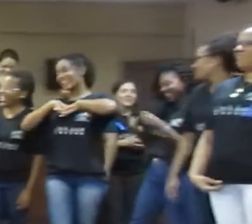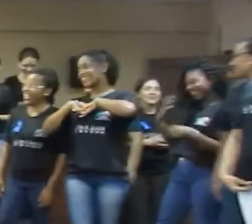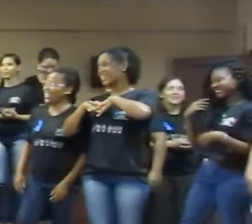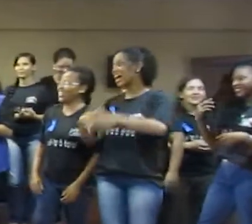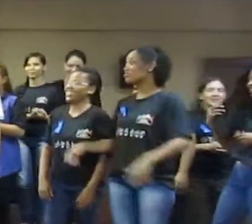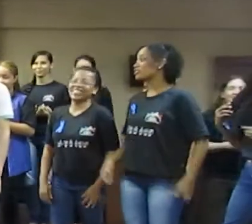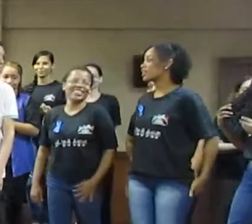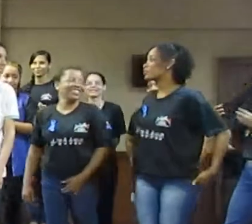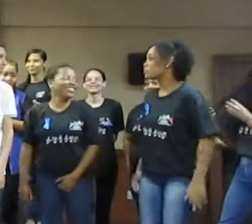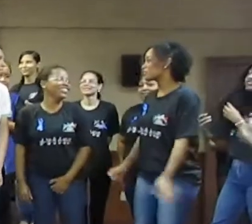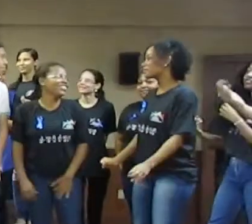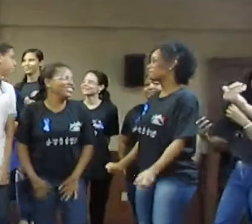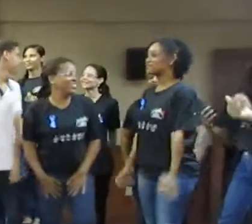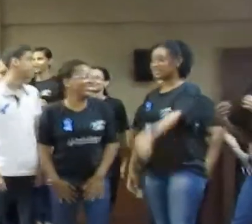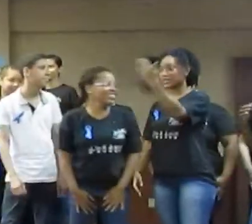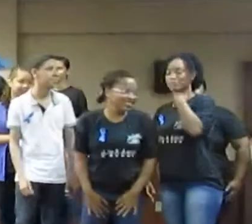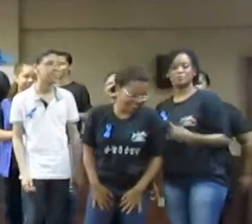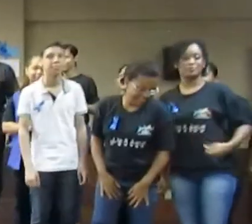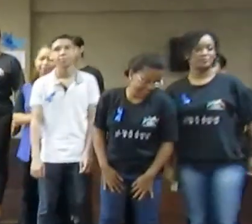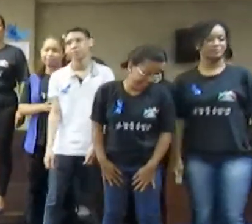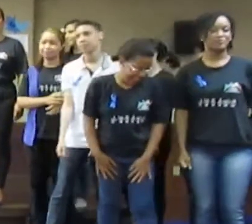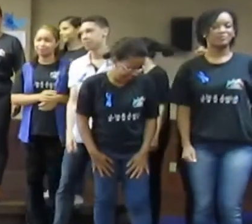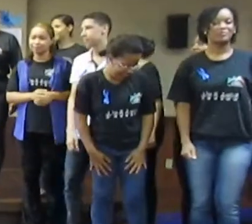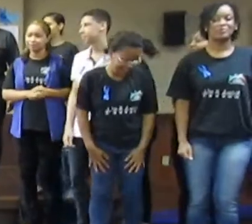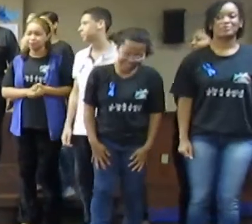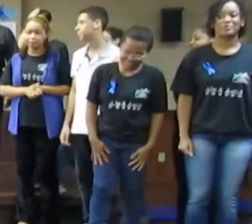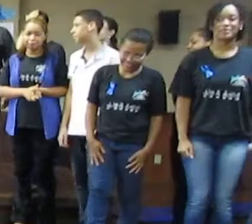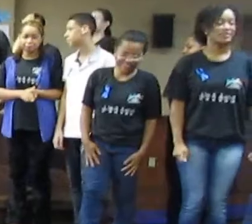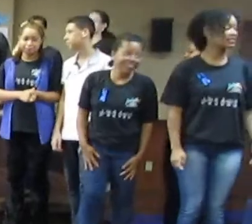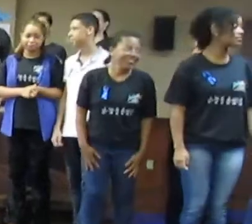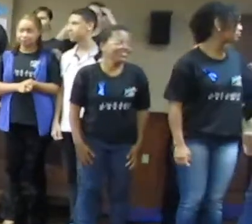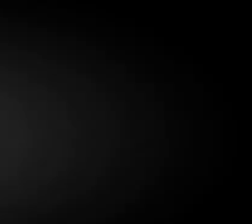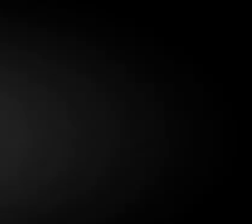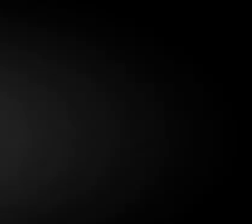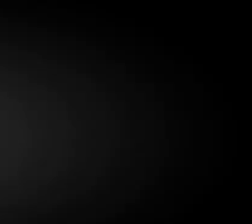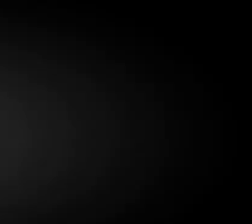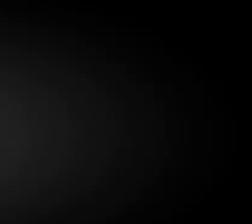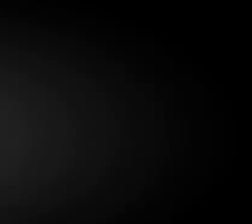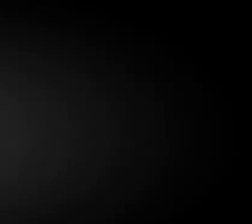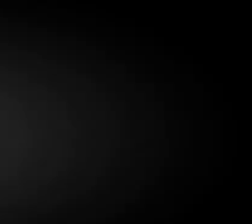A foto. E você não tem? Bora unidos, né?